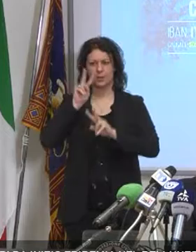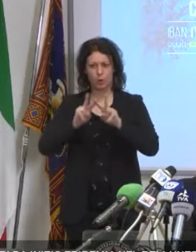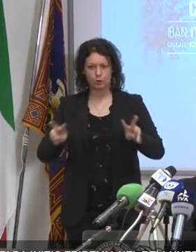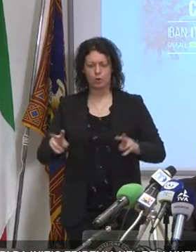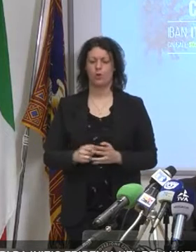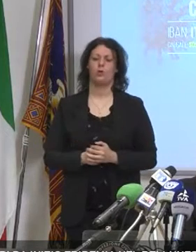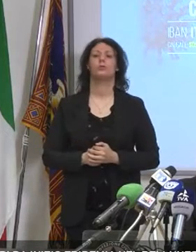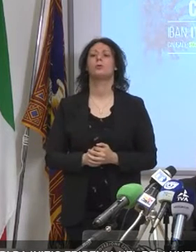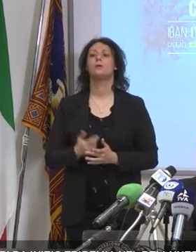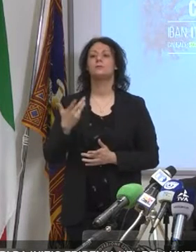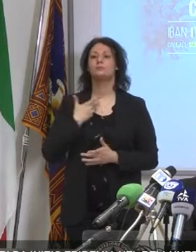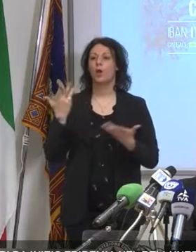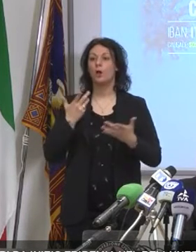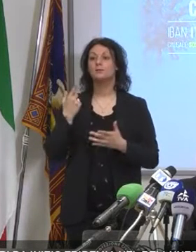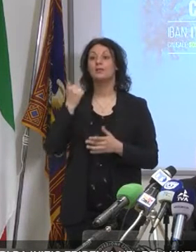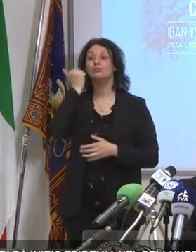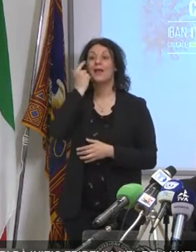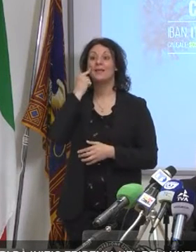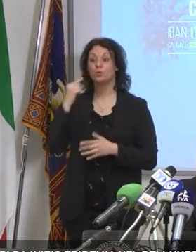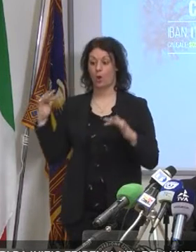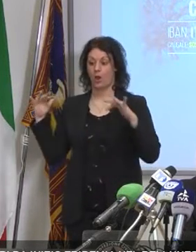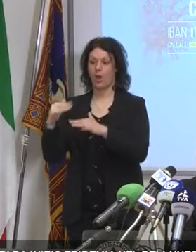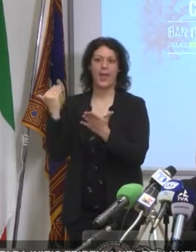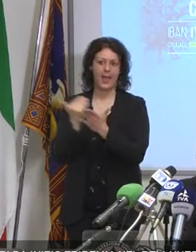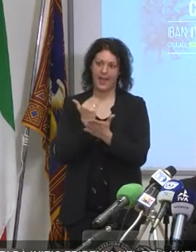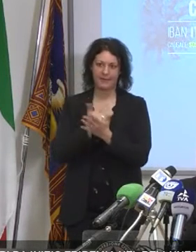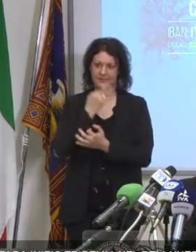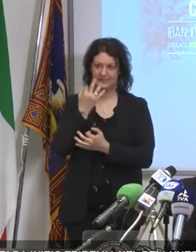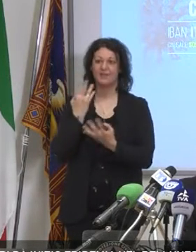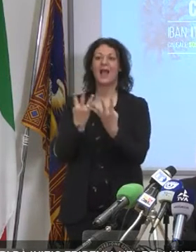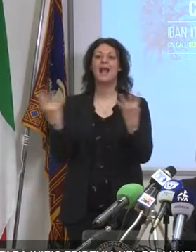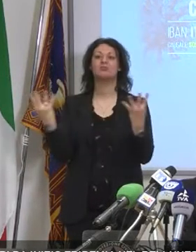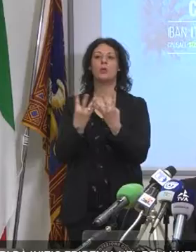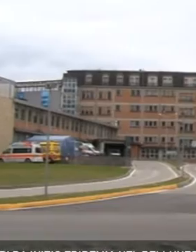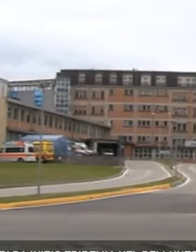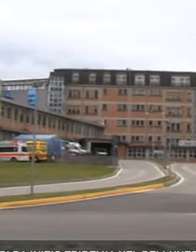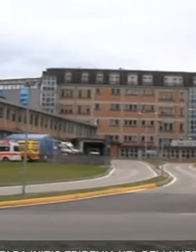regionale alla sanità Manuela Lanzarin. Dal prossimo 4 maggio l'attività ospedaliera tornerà alla